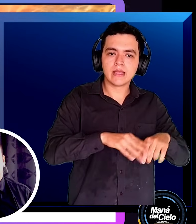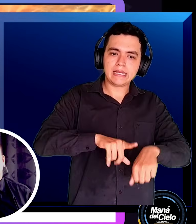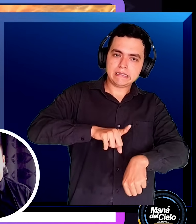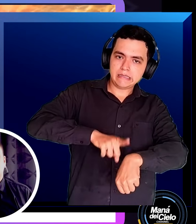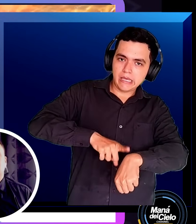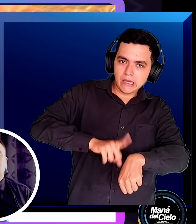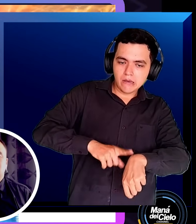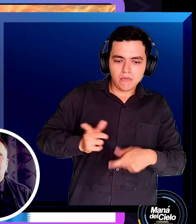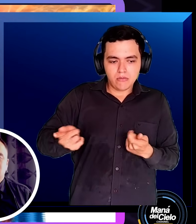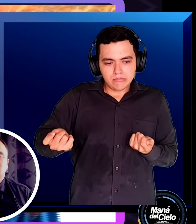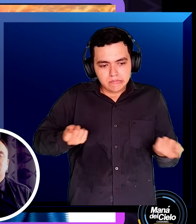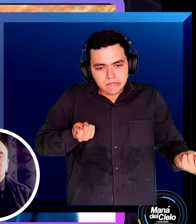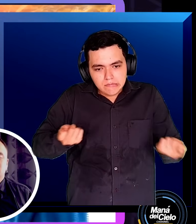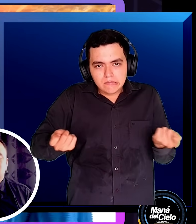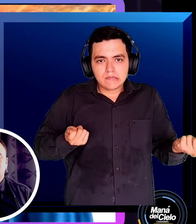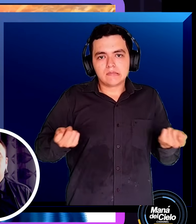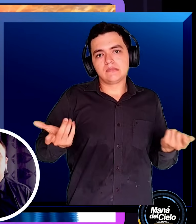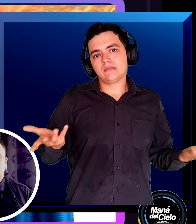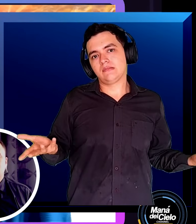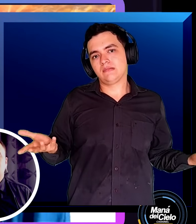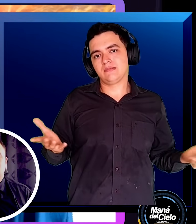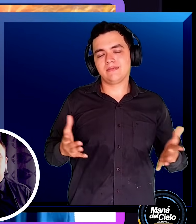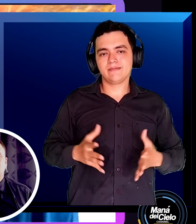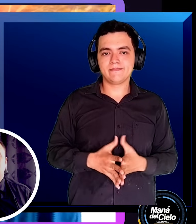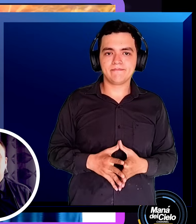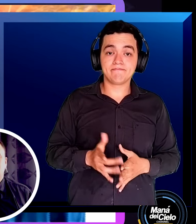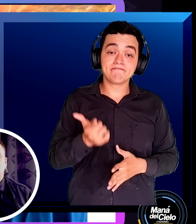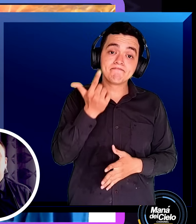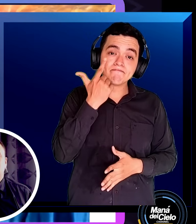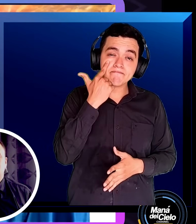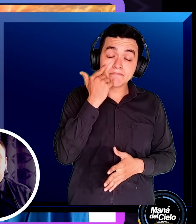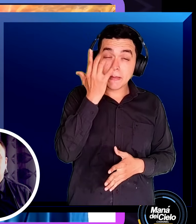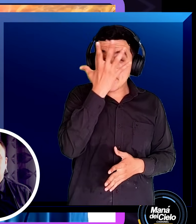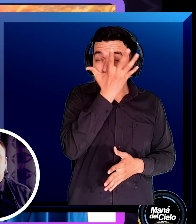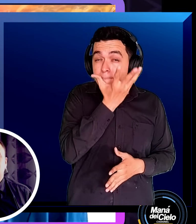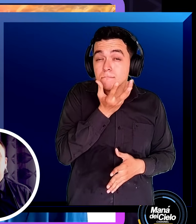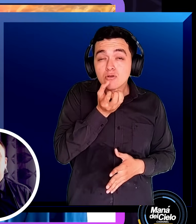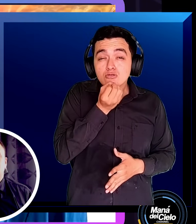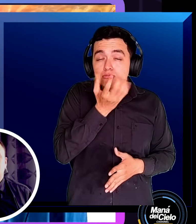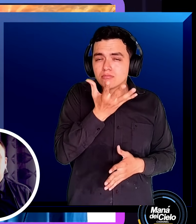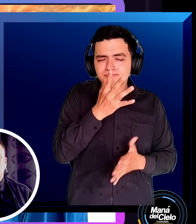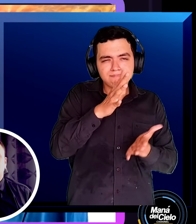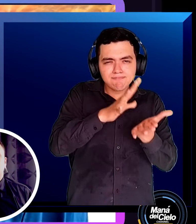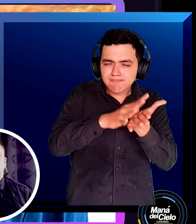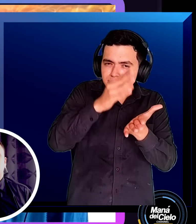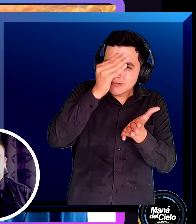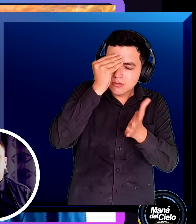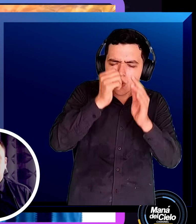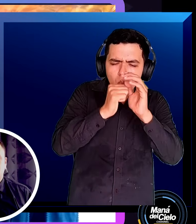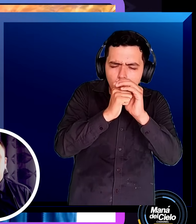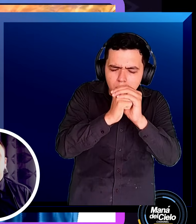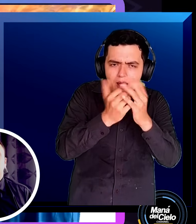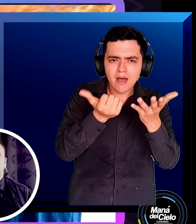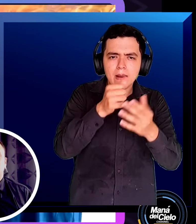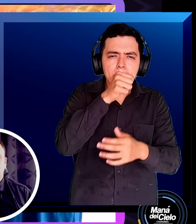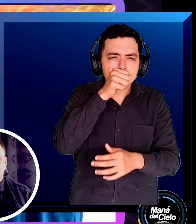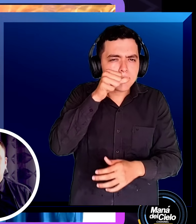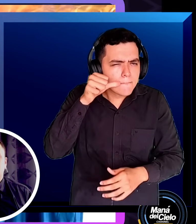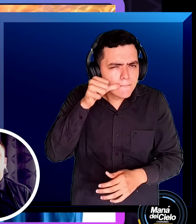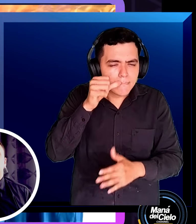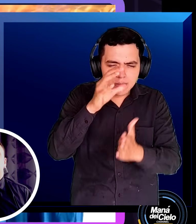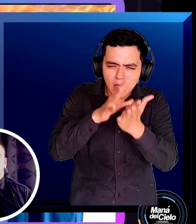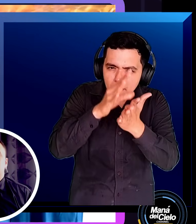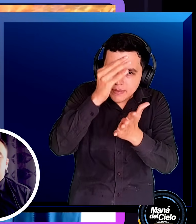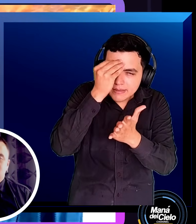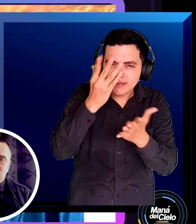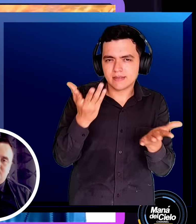mejor trabajo. Y se nos va un poco de tiempo pidiendo cosas materiales, pero las espirituales las dejamos a un lado.